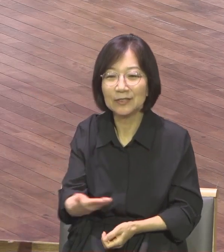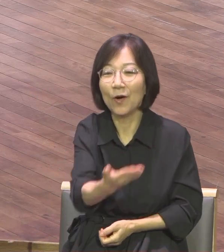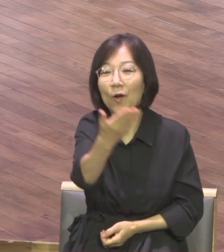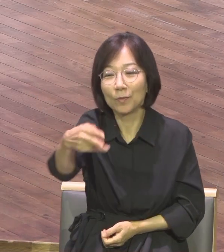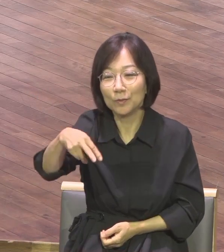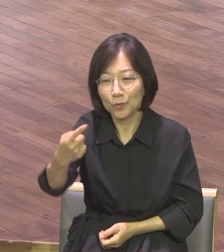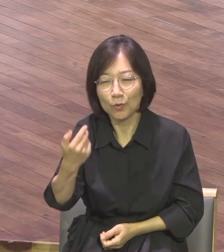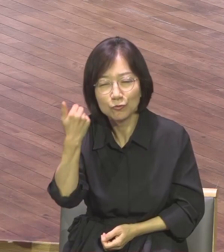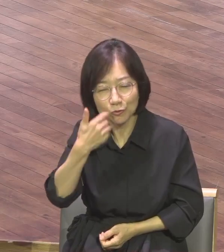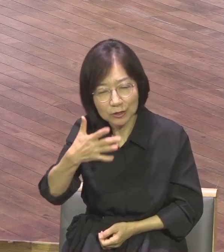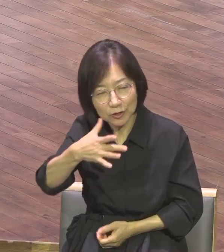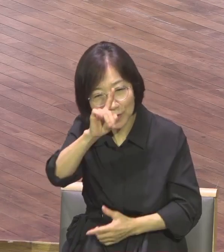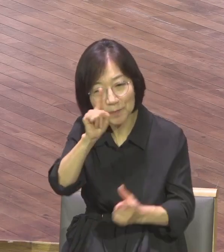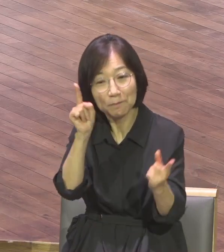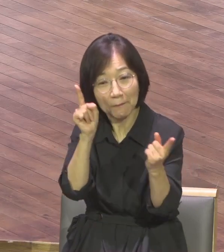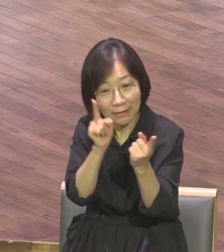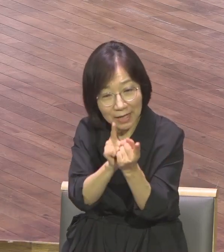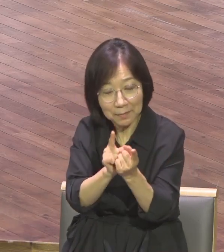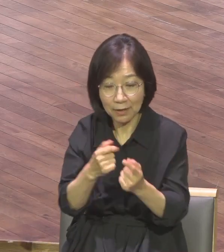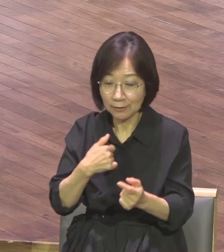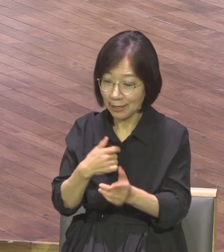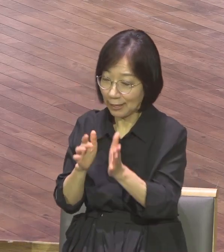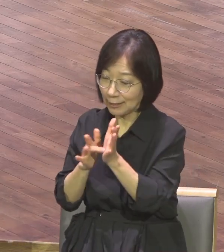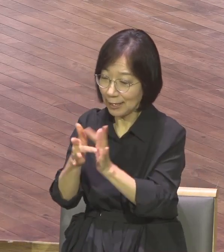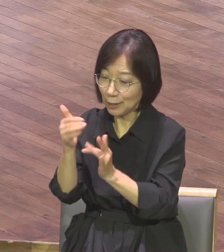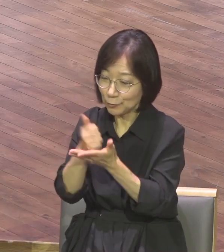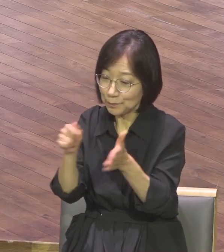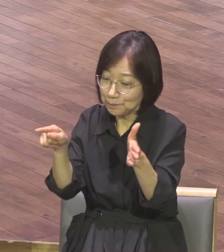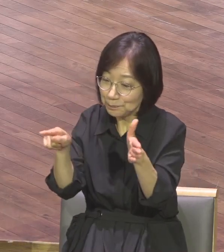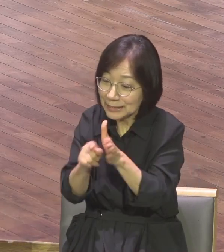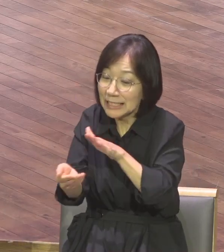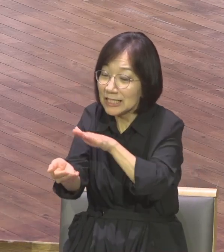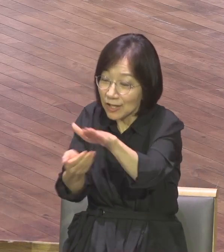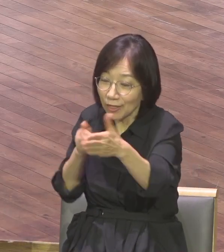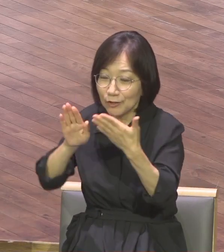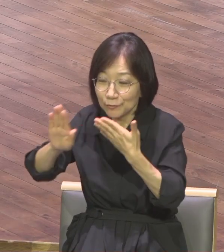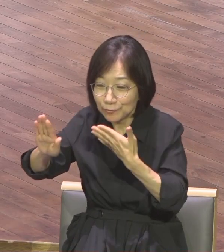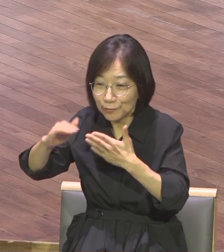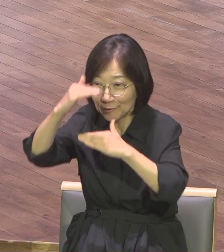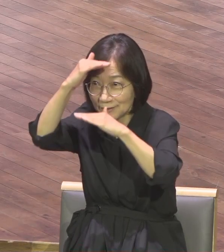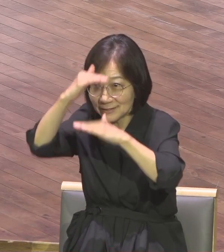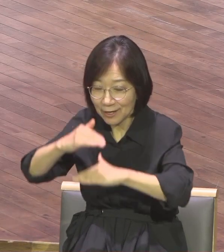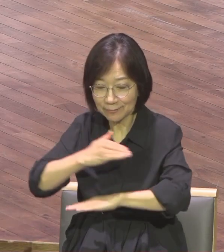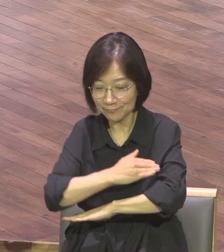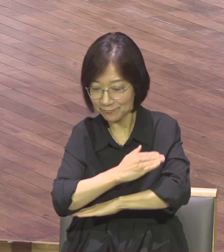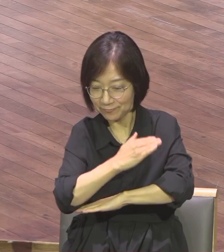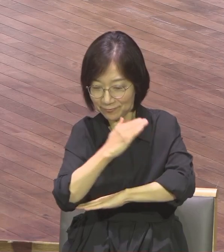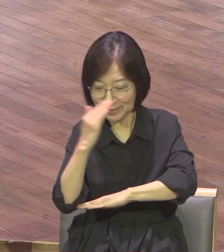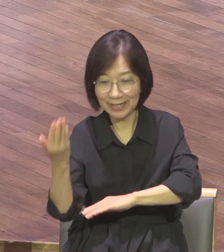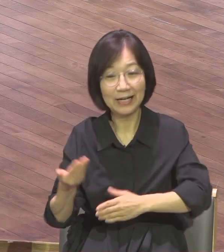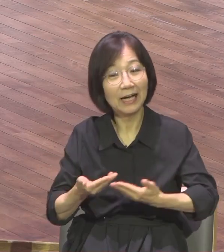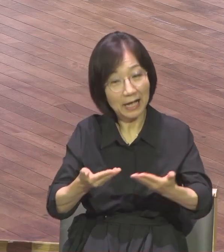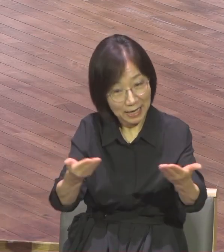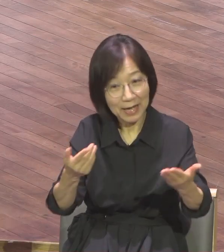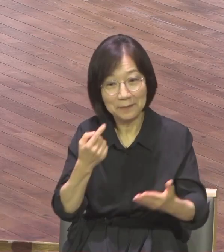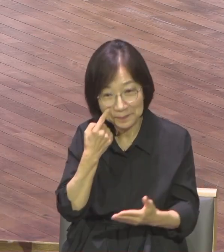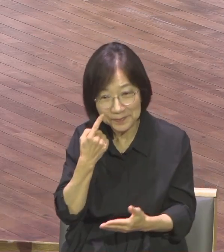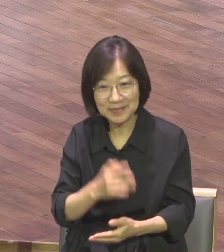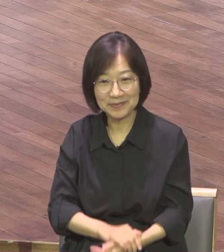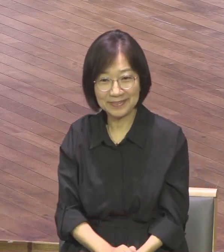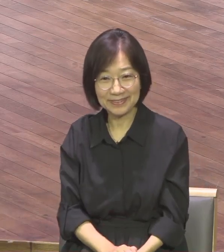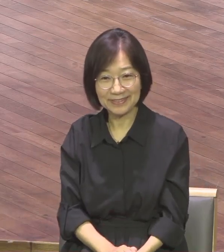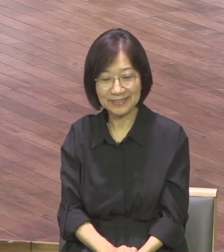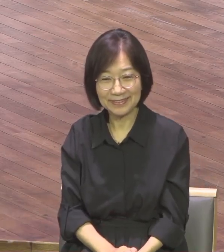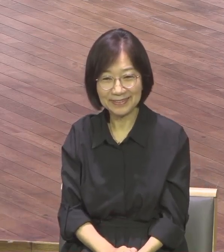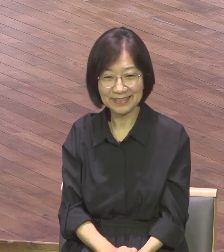잘 모르겠어요. 이런 사람이 많아요, 의외로. 환경에 흔들리고 사람에 흔들리고 이래저래 흔들려가지고